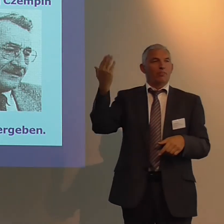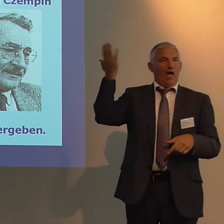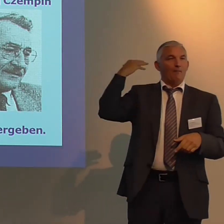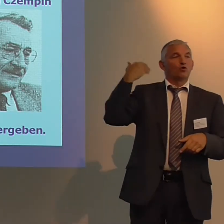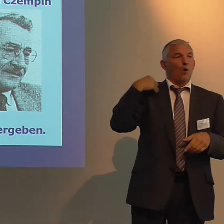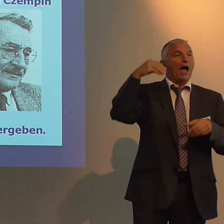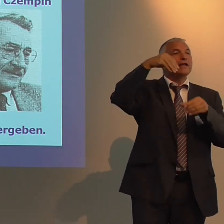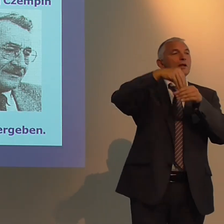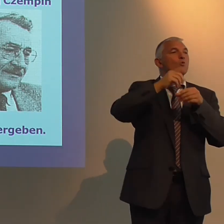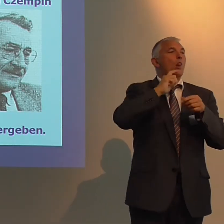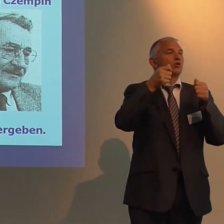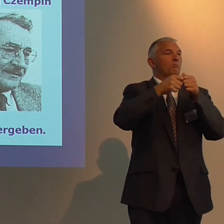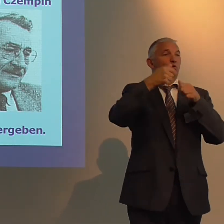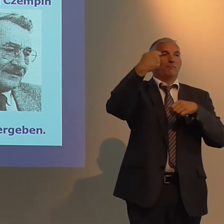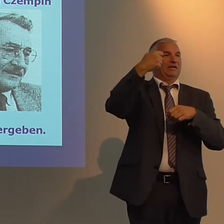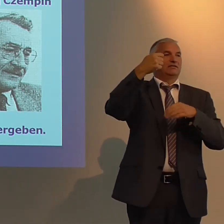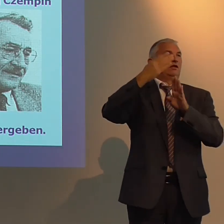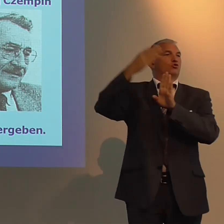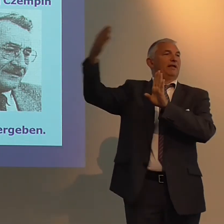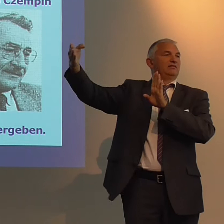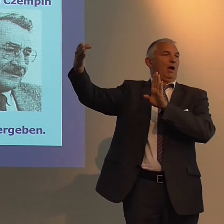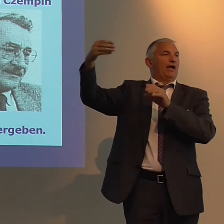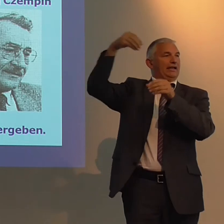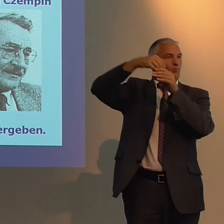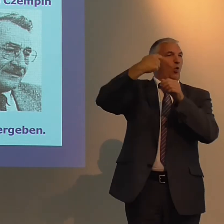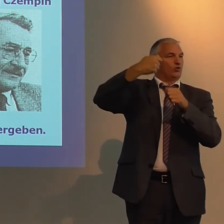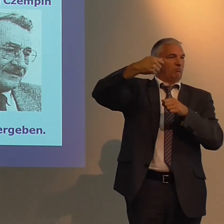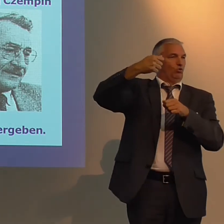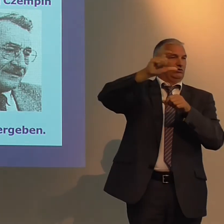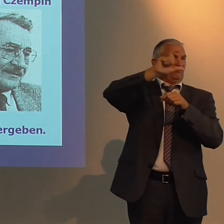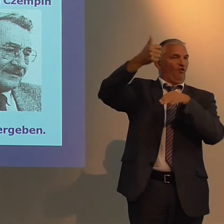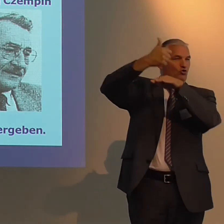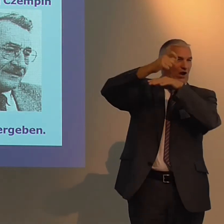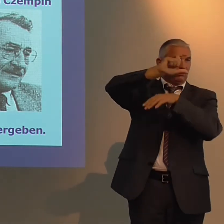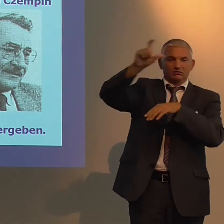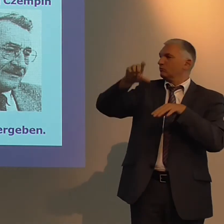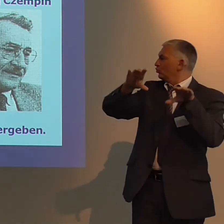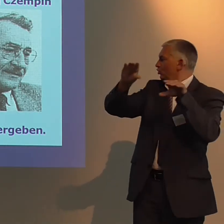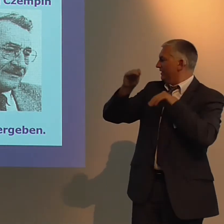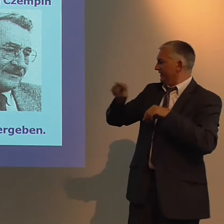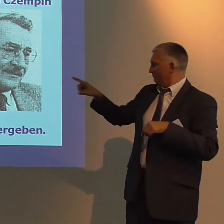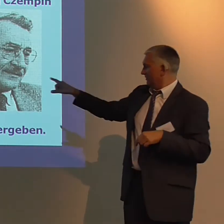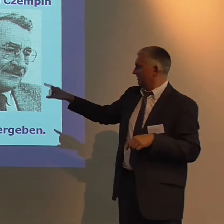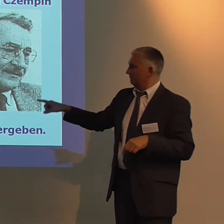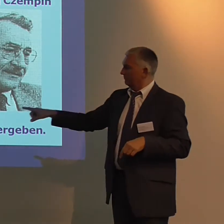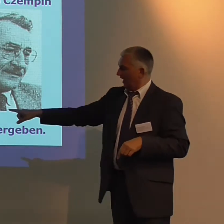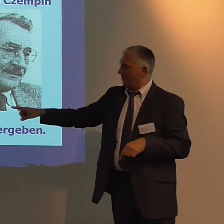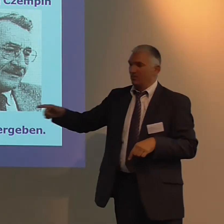Herr Wolfgang Czempin, der damals im Deutschen Gehörlosenbund noch nicht Präsident war, aber schon mit im Vorstand gearbeitet hat. Und er